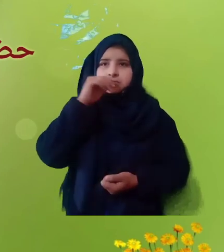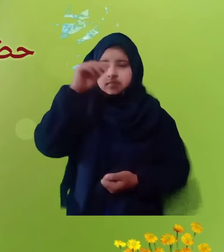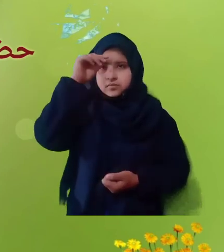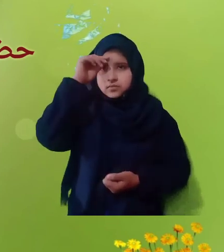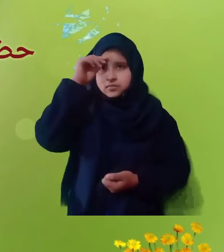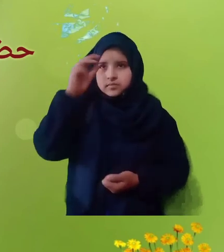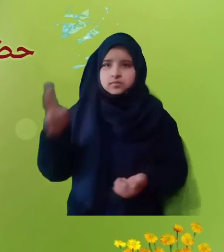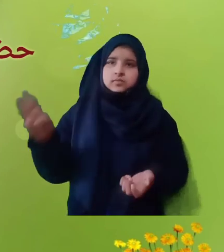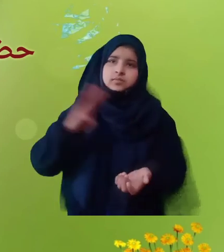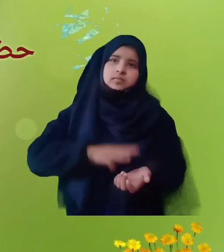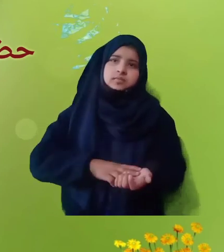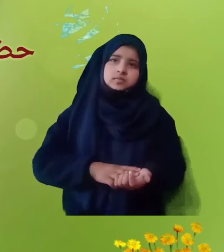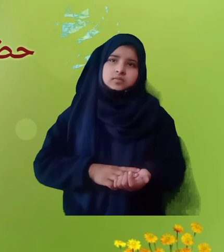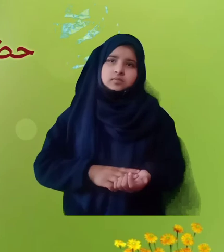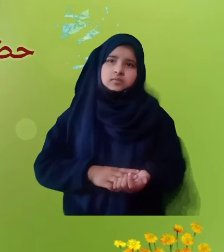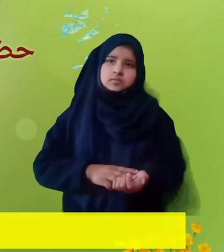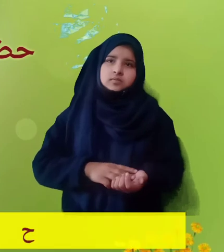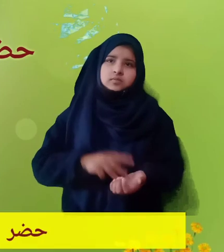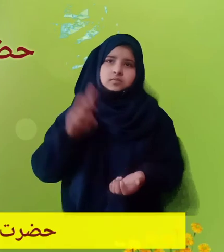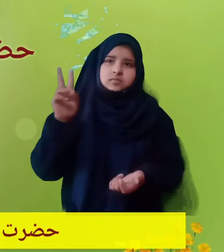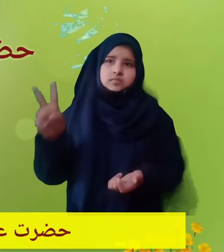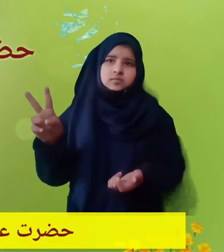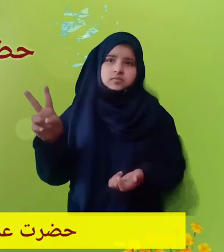हज़रत उमर फारूक,